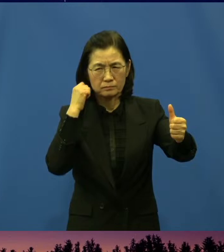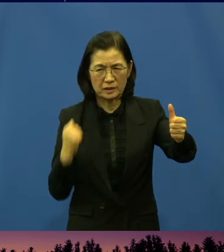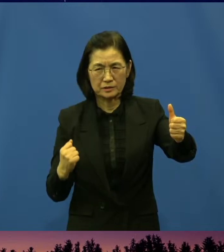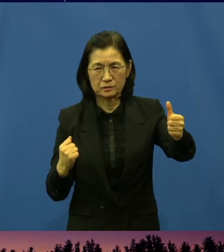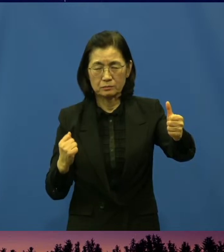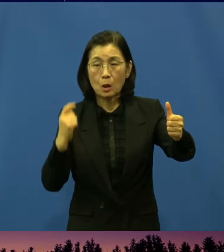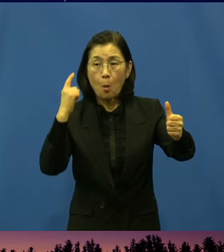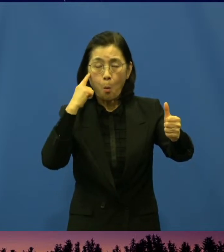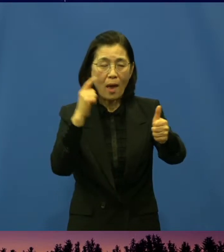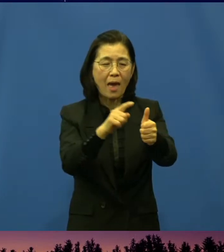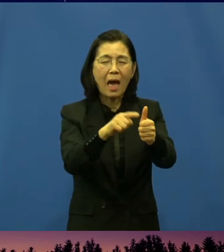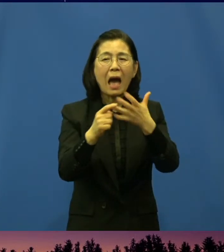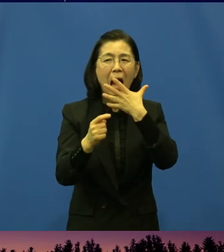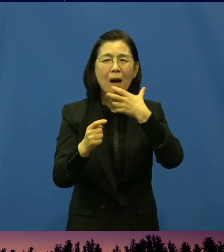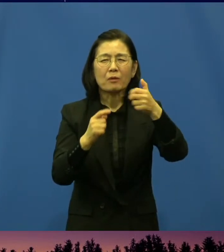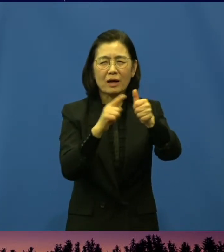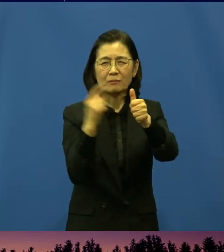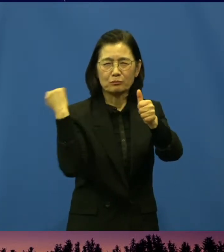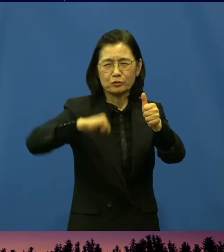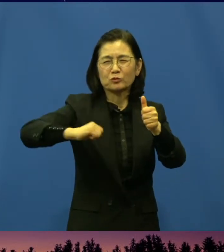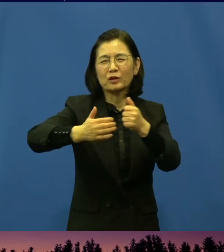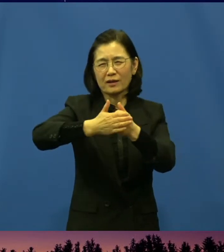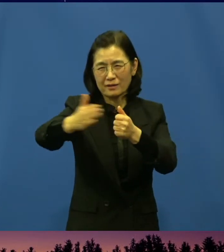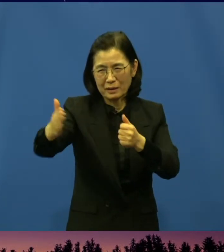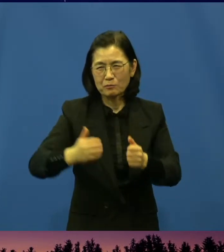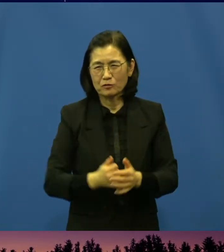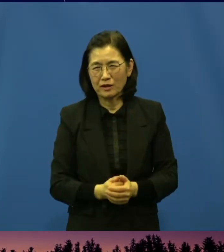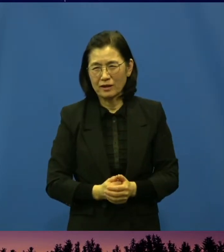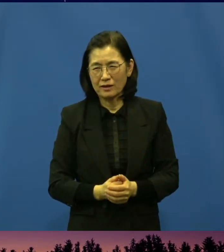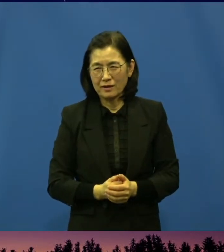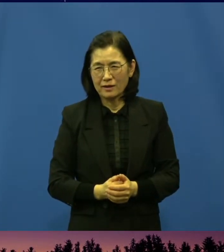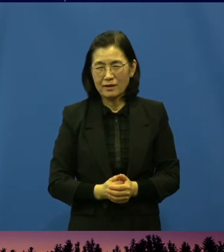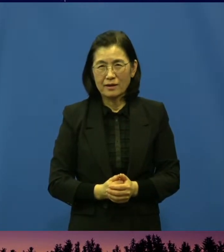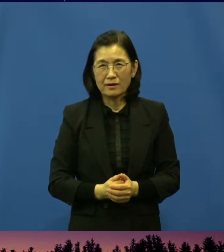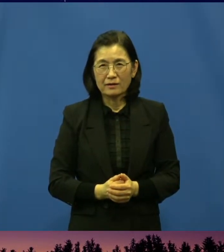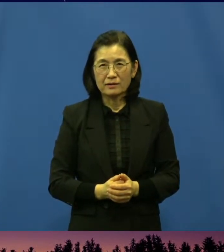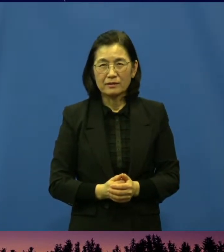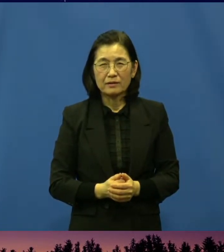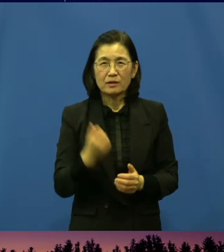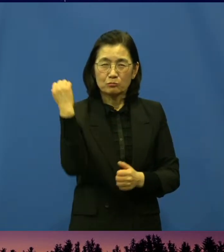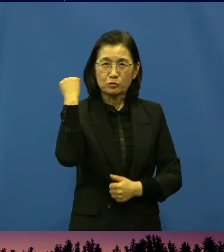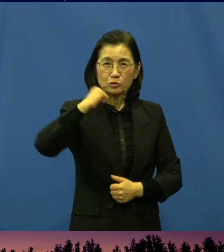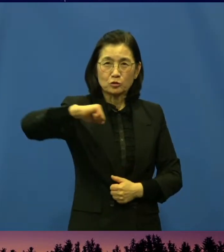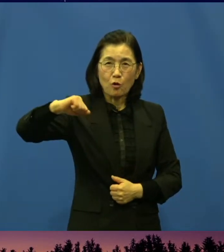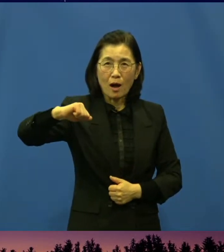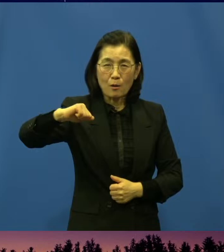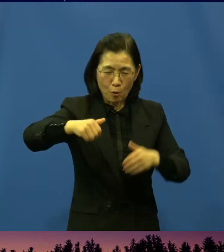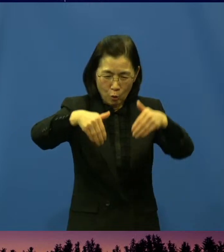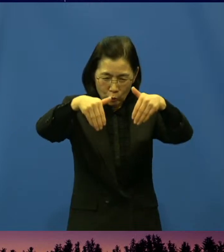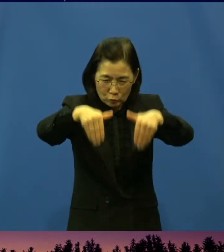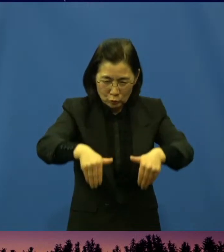그러니까 이스마엘을 낳았을 그때 하나님은 이미 침묵하신 거예요.